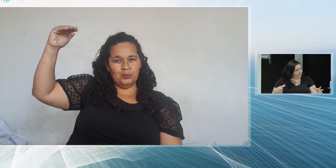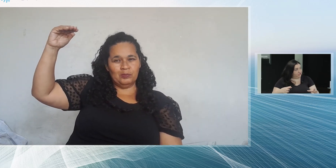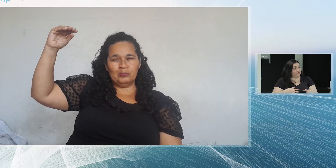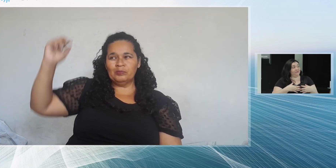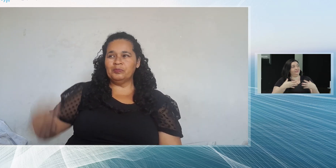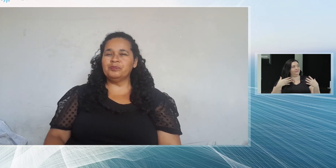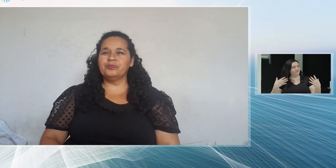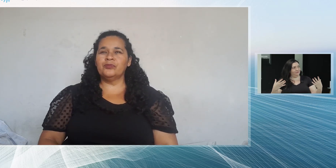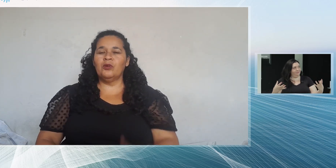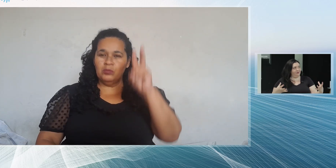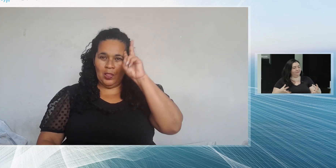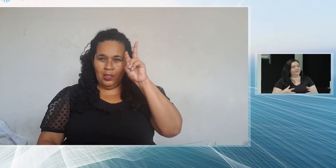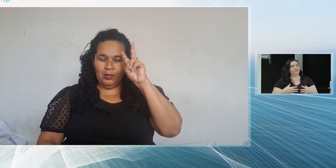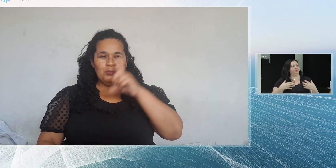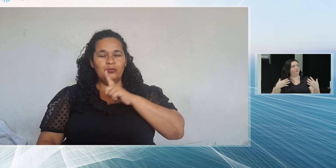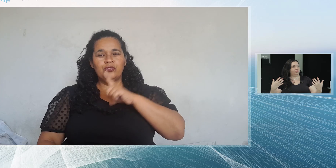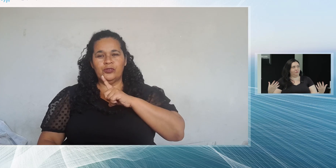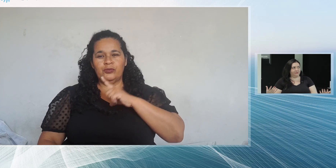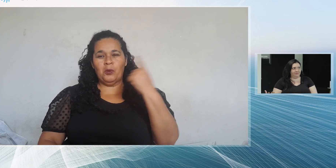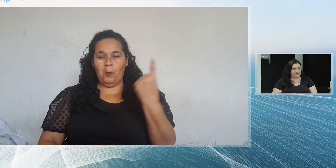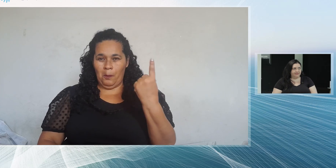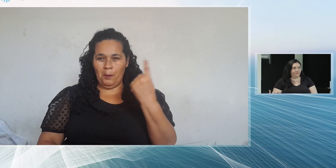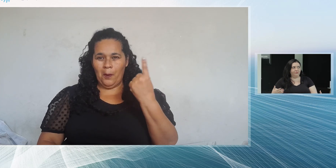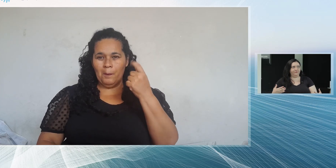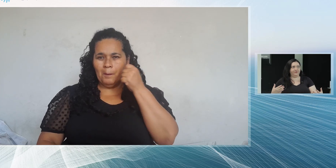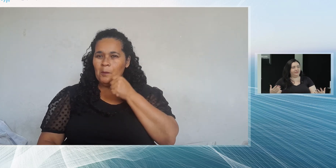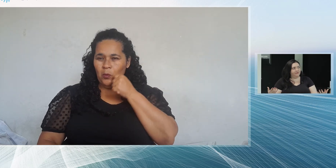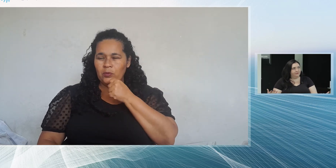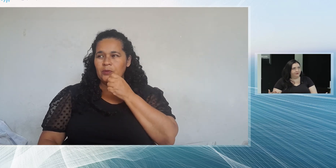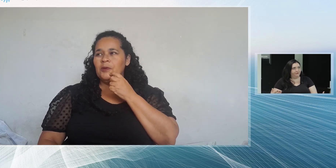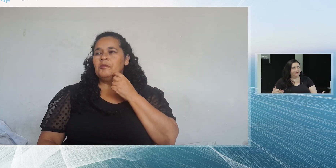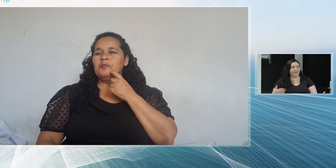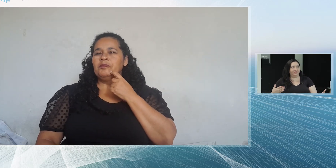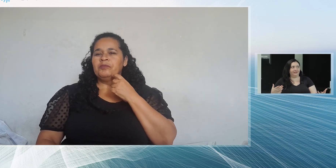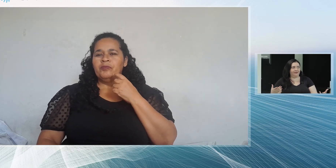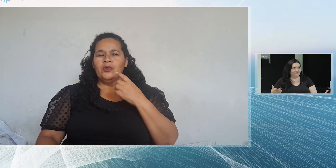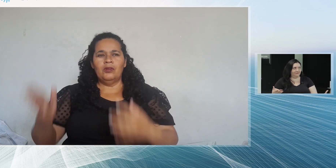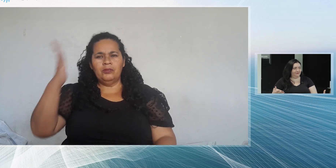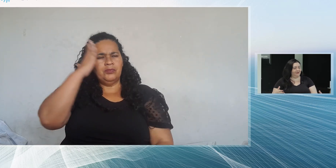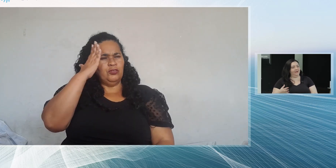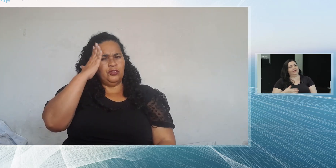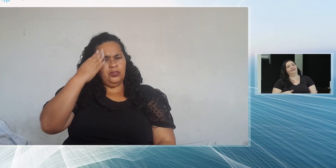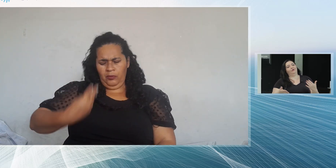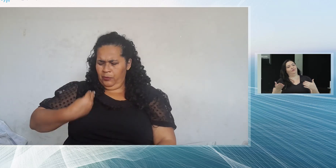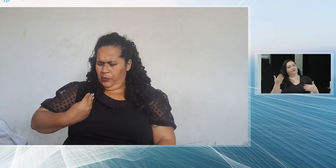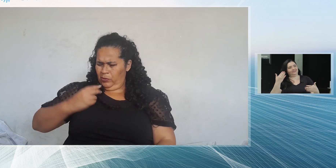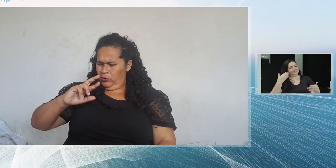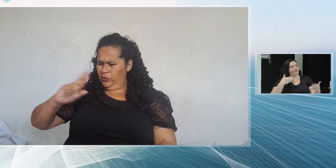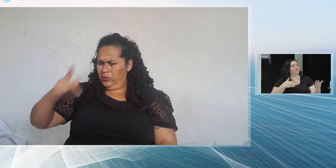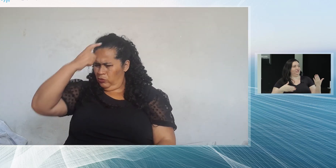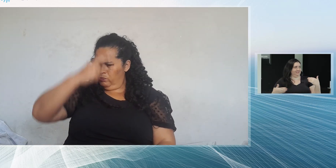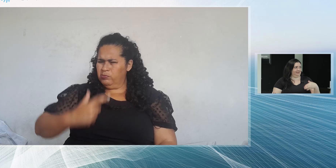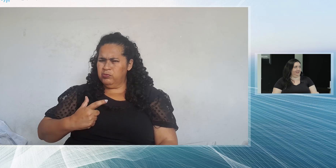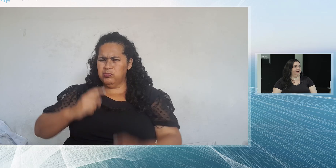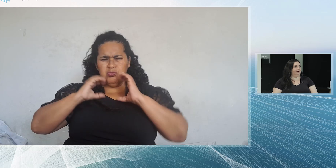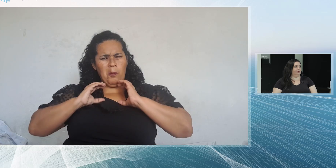conversando, questionando, perguntando sobre alguns comportamentos, ela foi me ouvindo, ela foi entendendo. E na outra sessão,